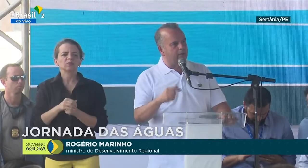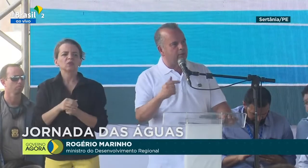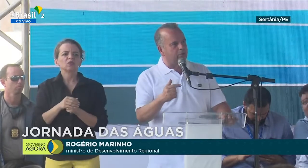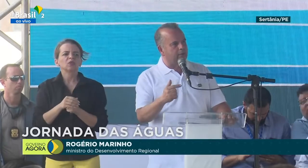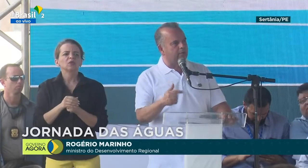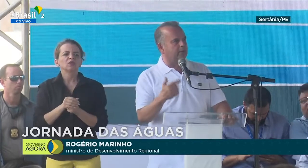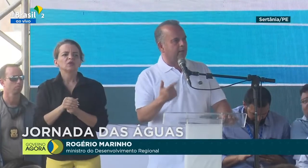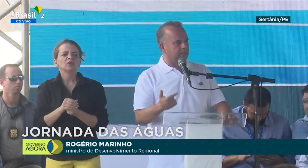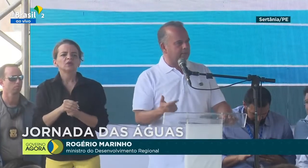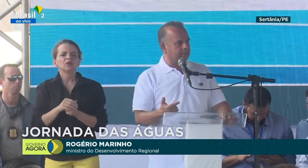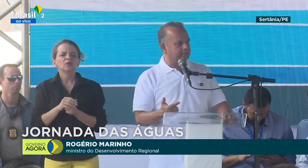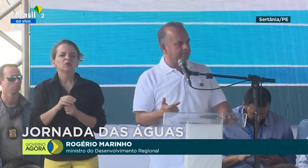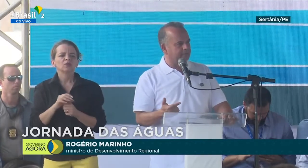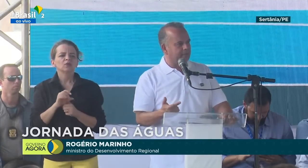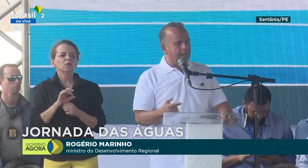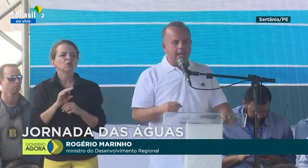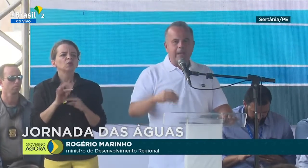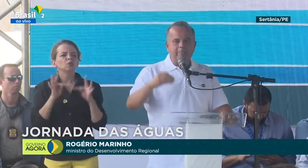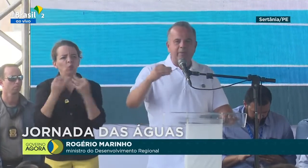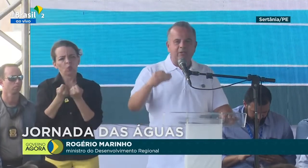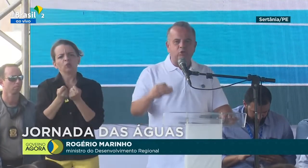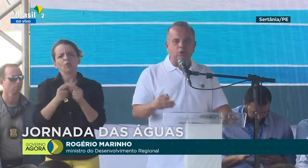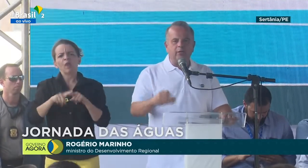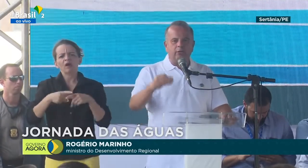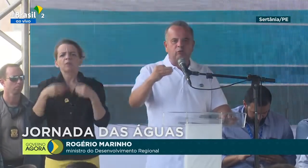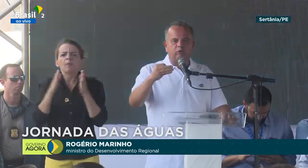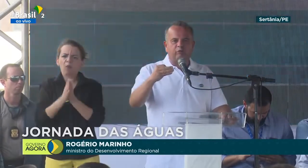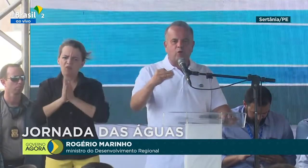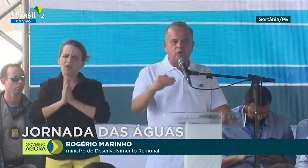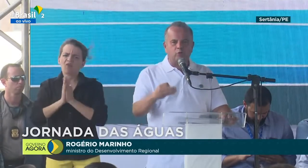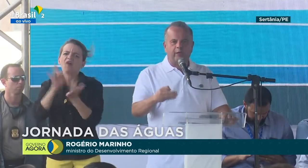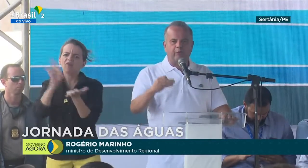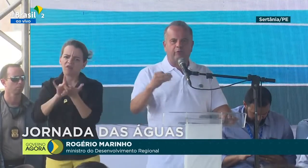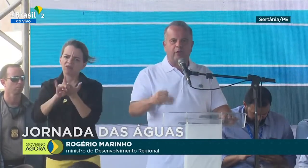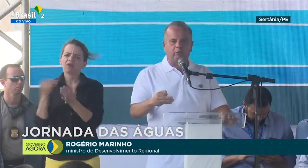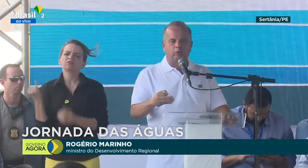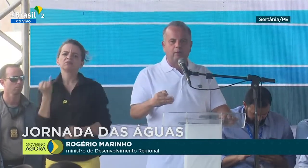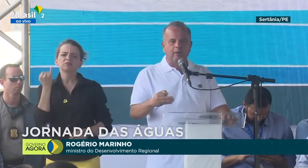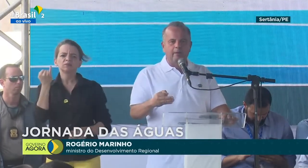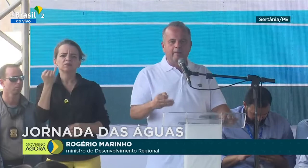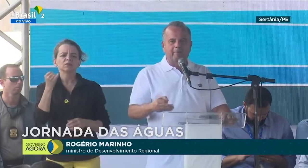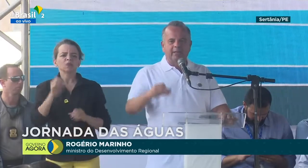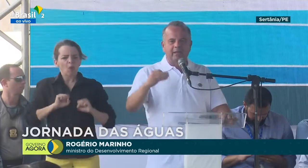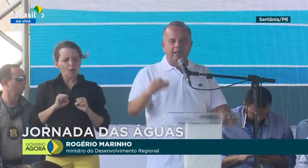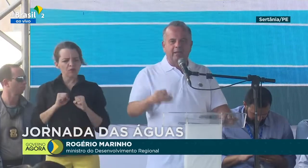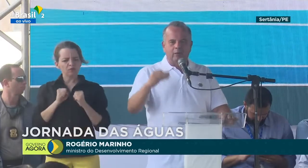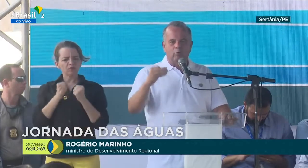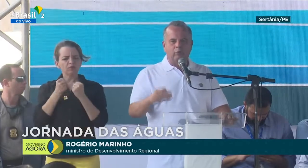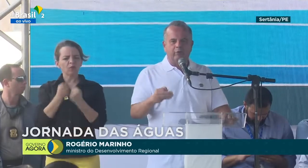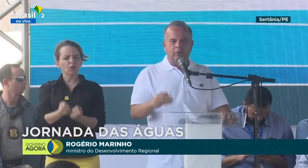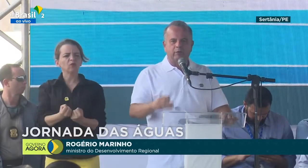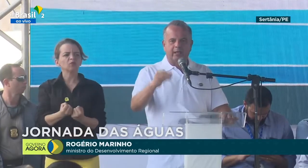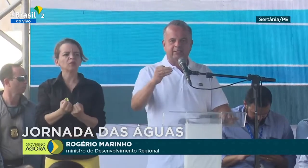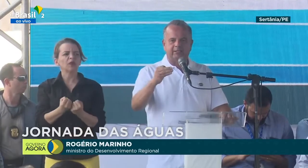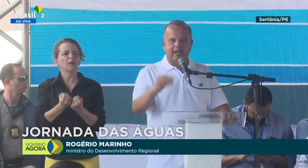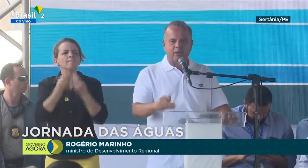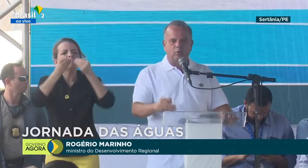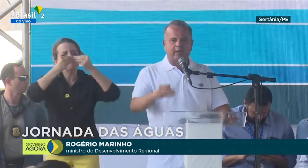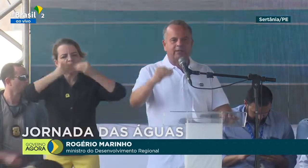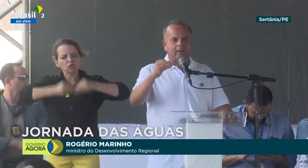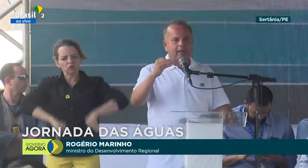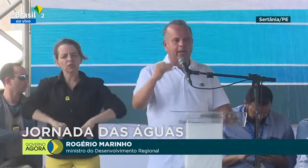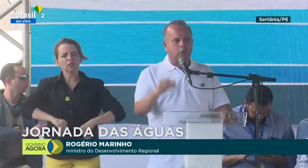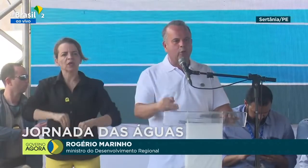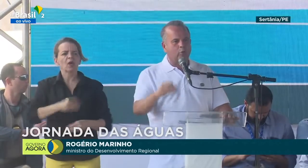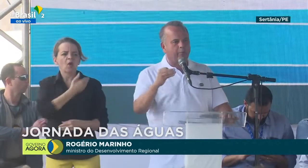Tudo menos a verdade. É impressionante o esforço que é feito para denegrir um governo que é sério,